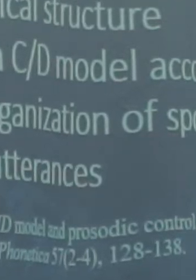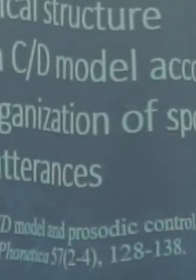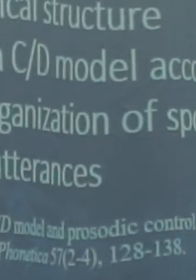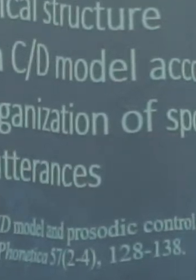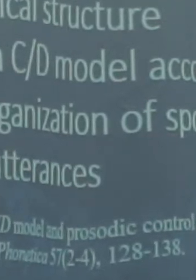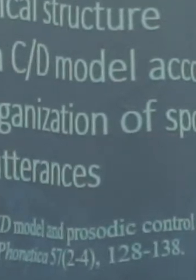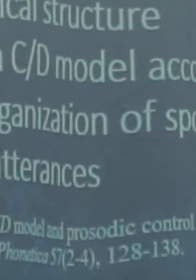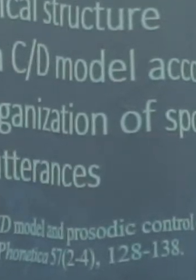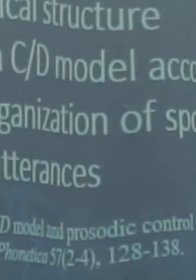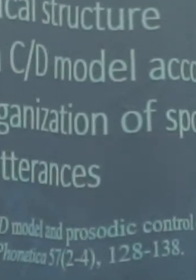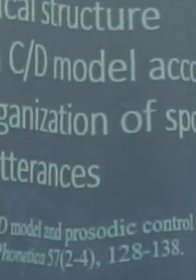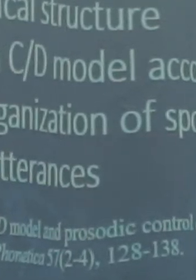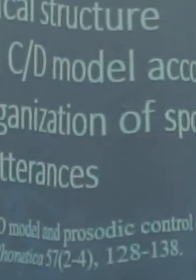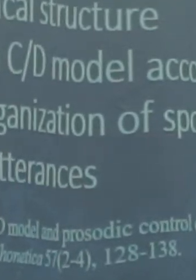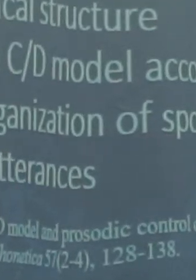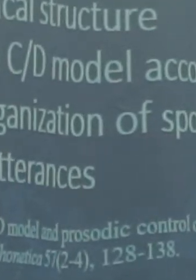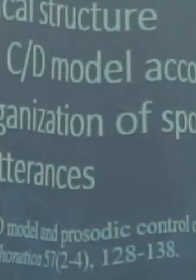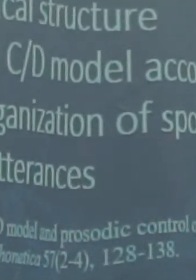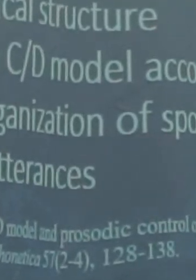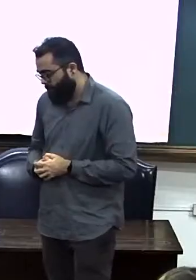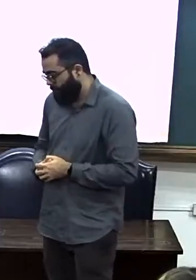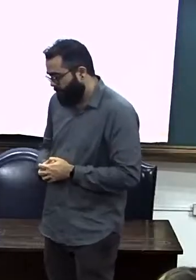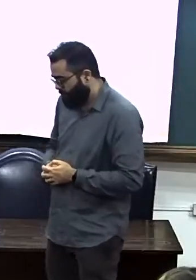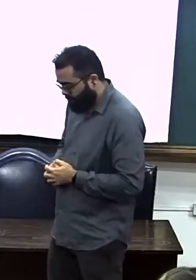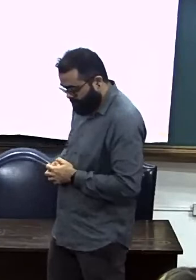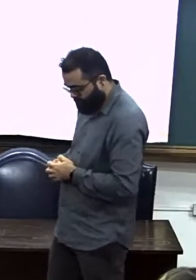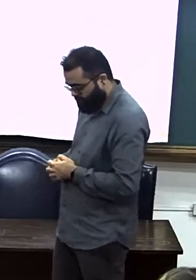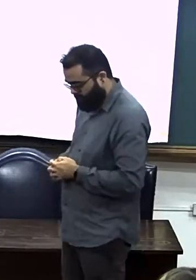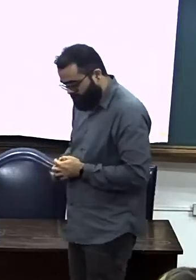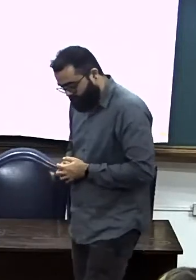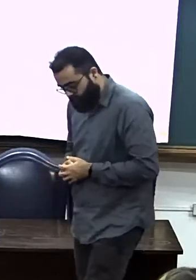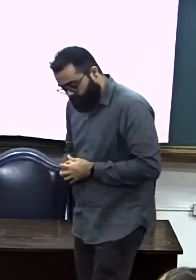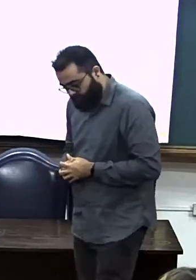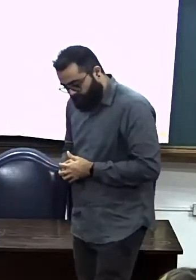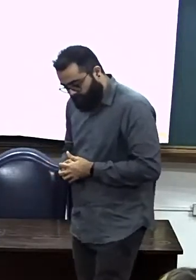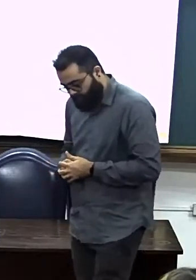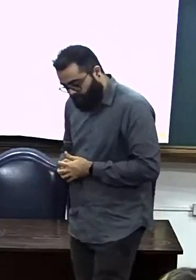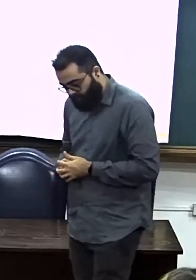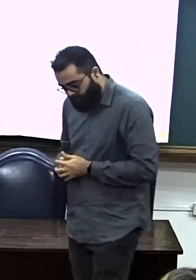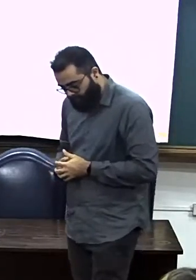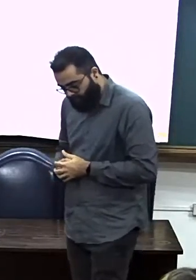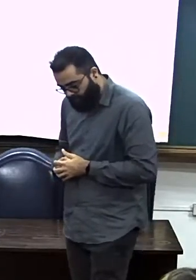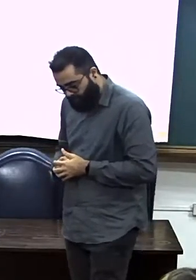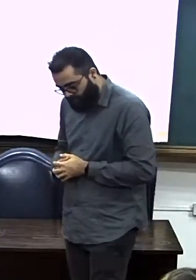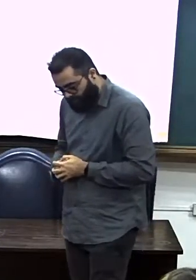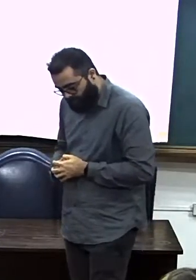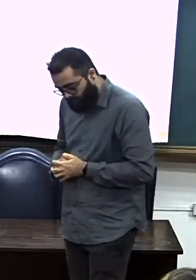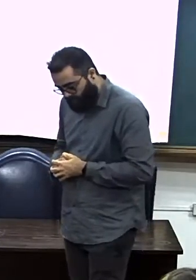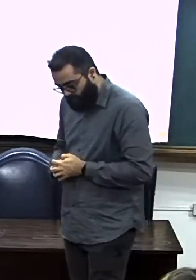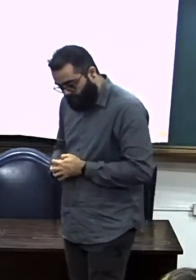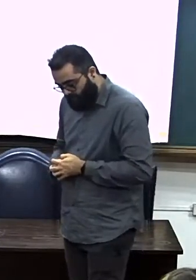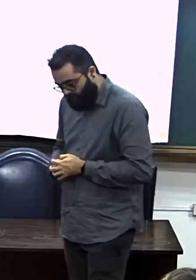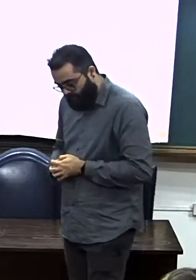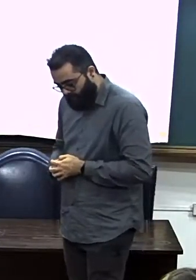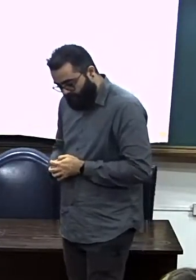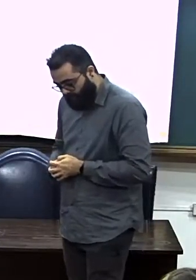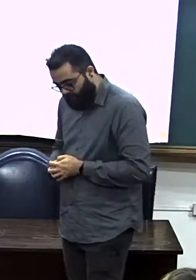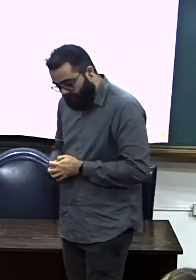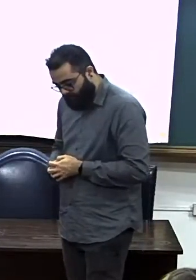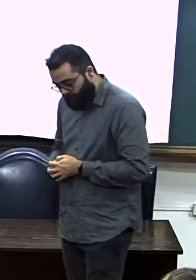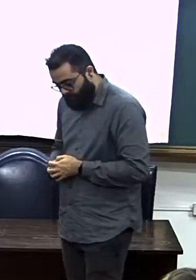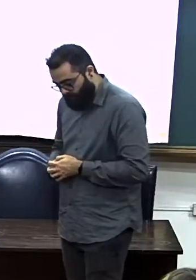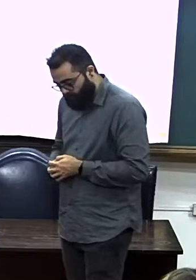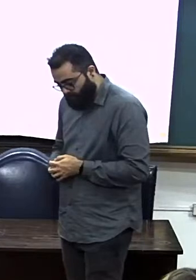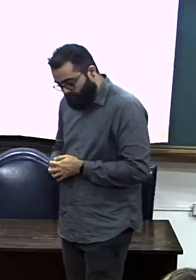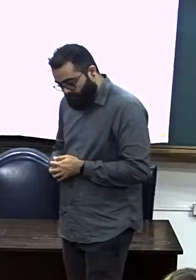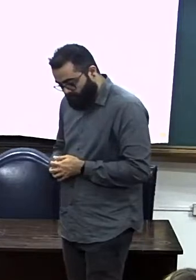o modelo CD e o controle prosódico do comportamento articulatório. Segundo o próprio